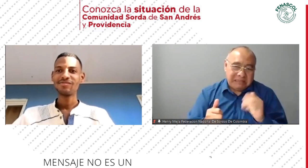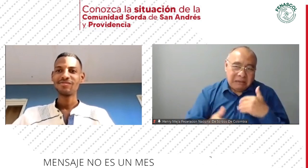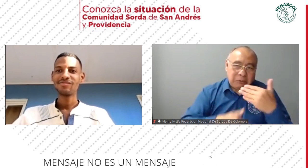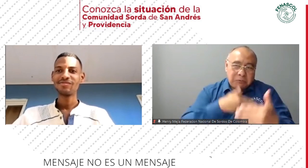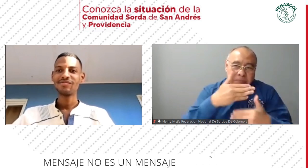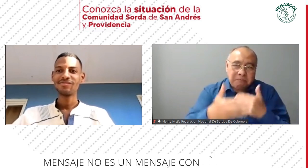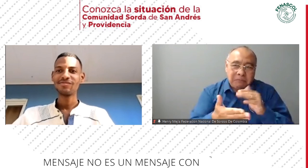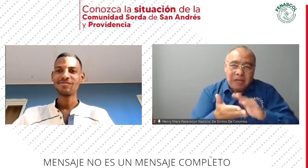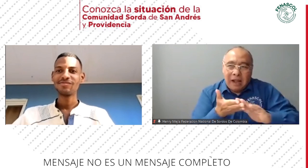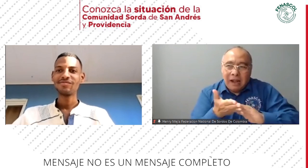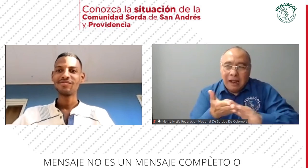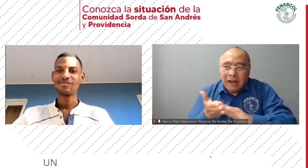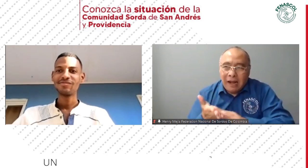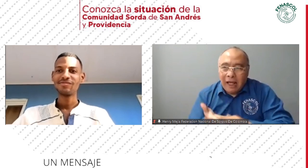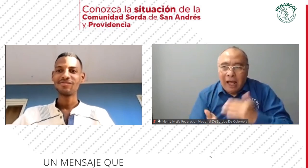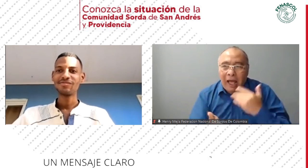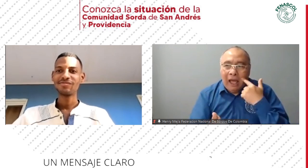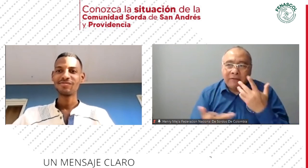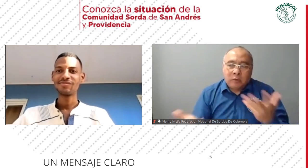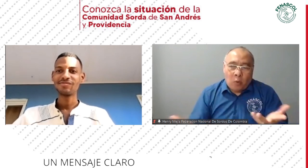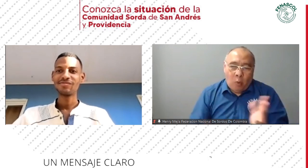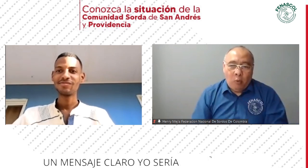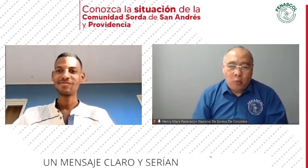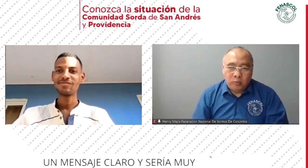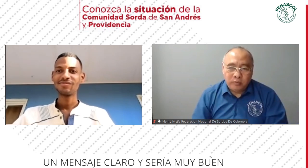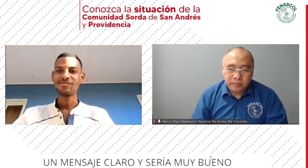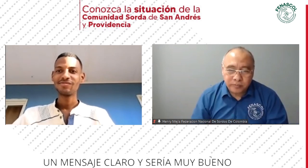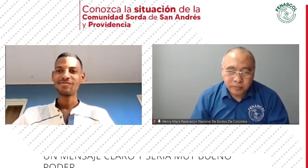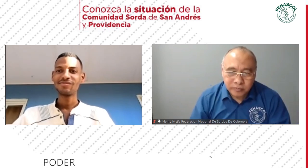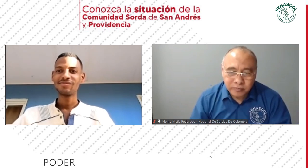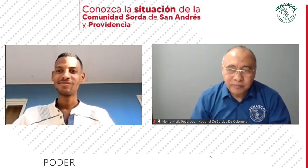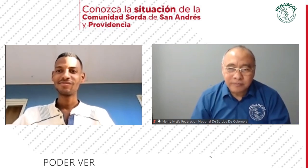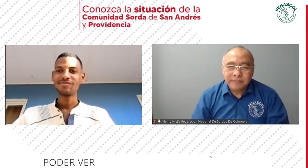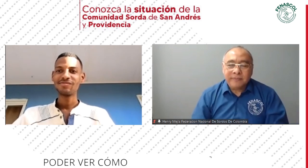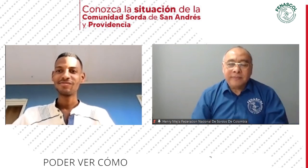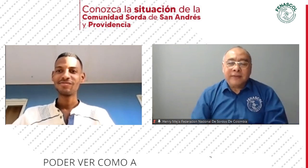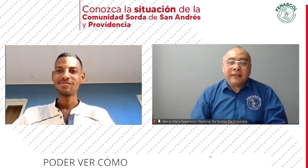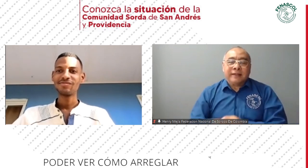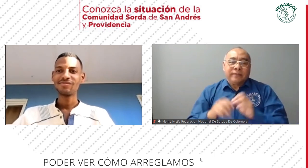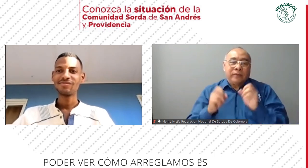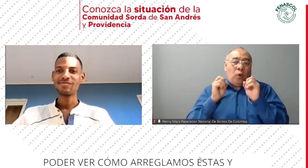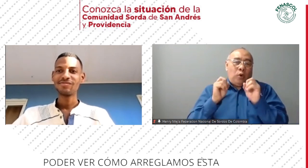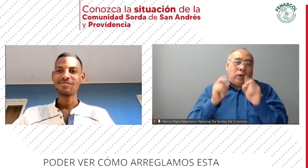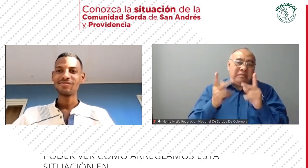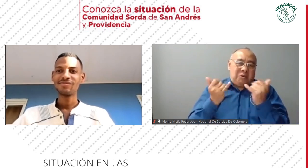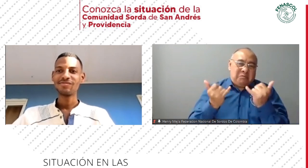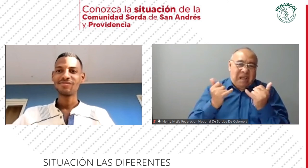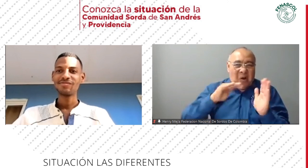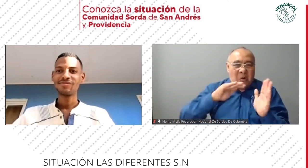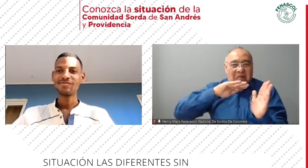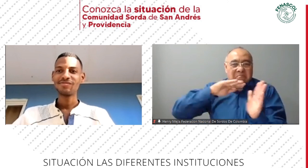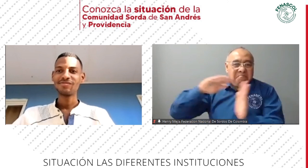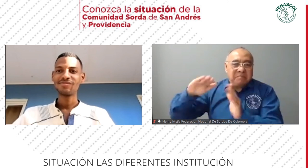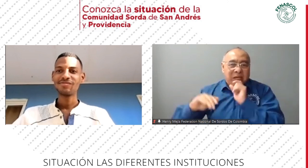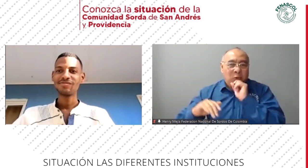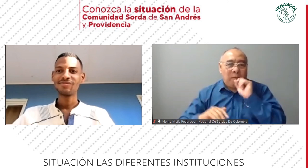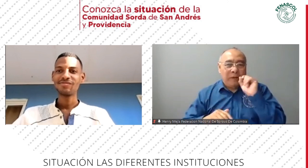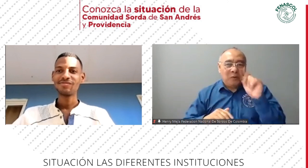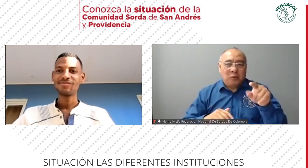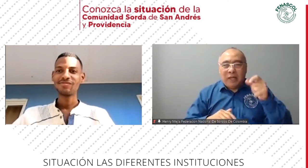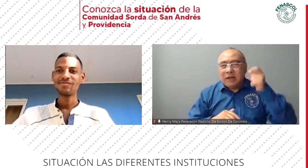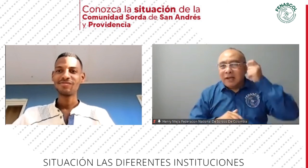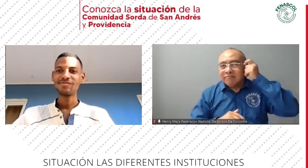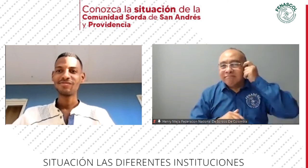es un mensaje completo o un mensaje claro que sería muy bueno poder ver cómo arreglamos esta situación en las diferentes instituciones